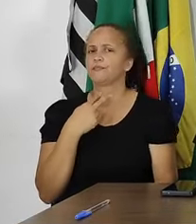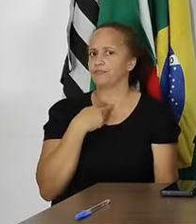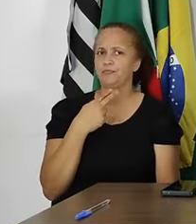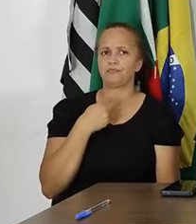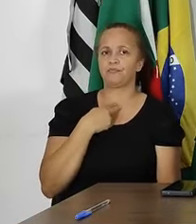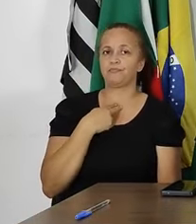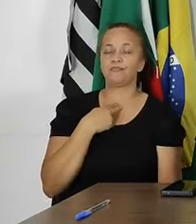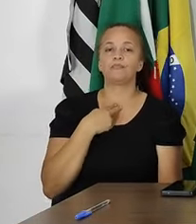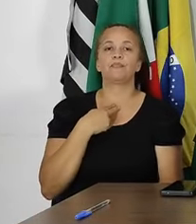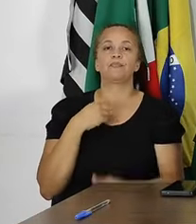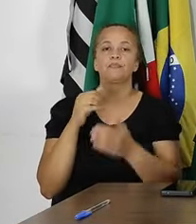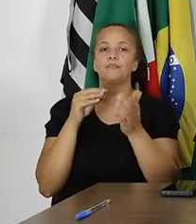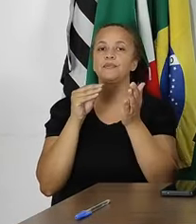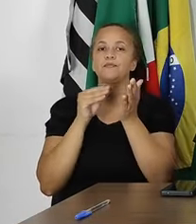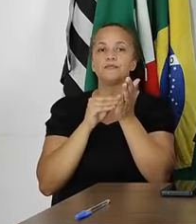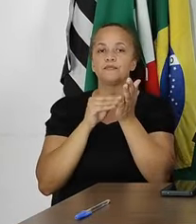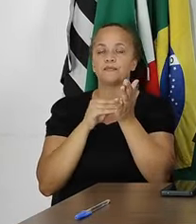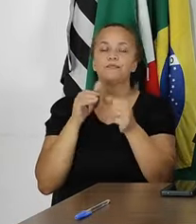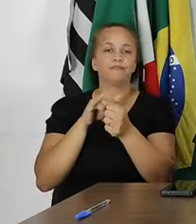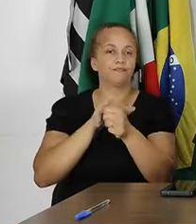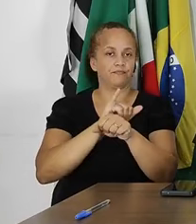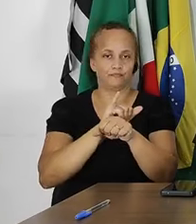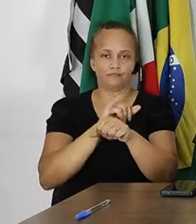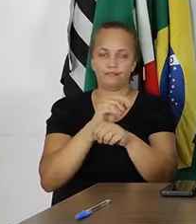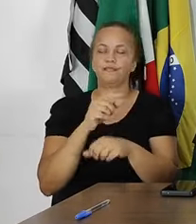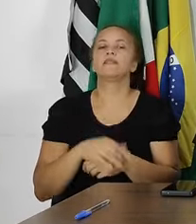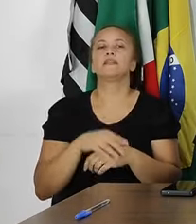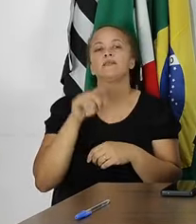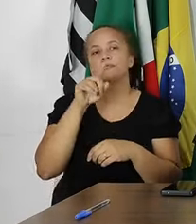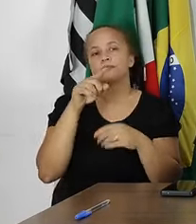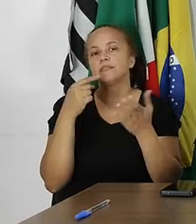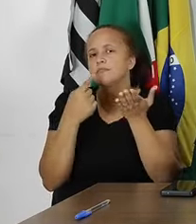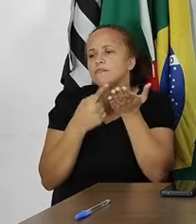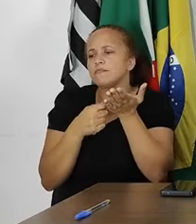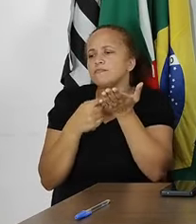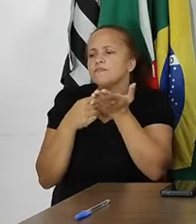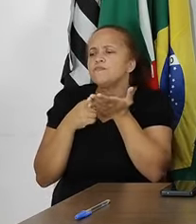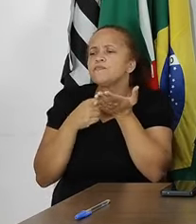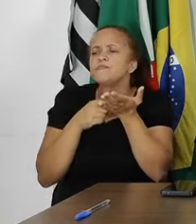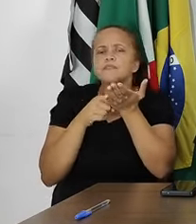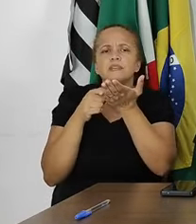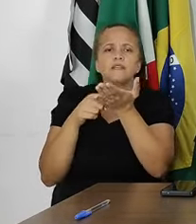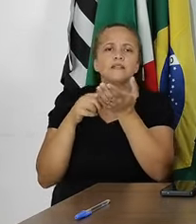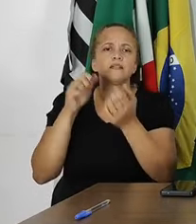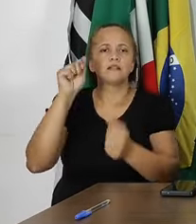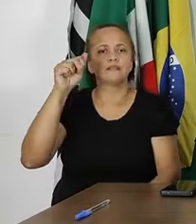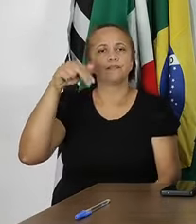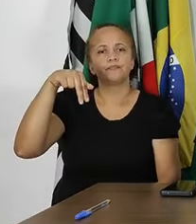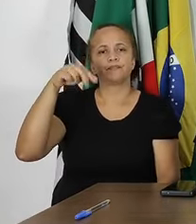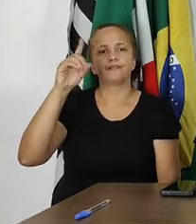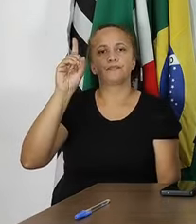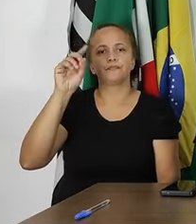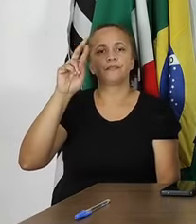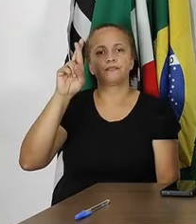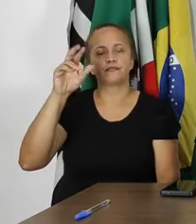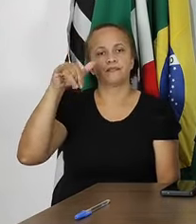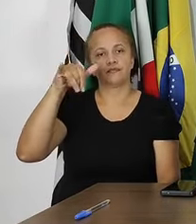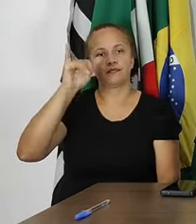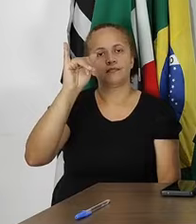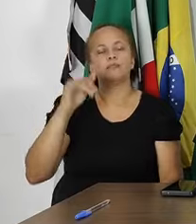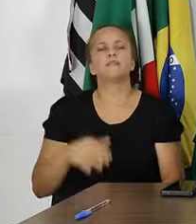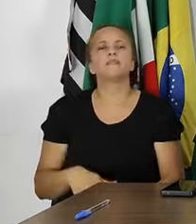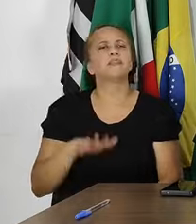fora. Então, você entra em contato com o André, pede para ele te chamar toda segunda-feira às 20 horas,